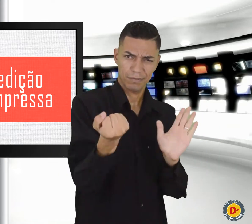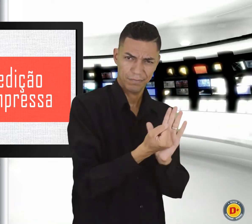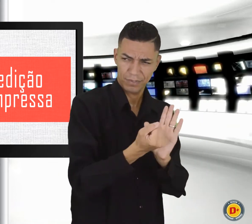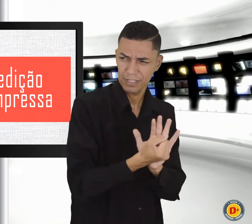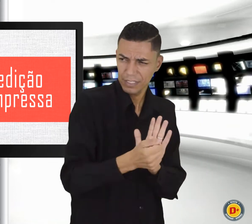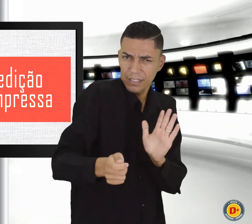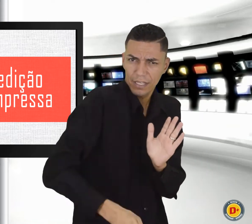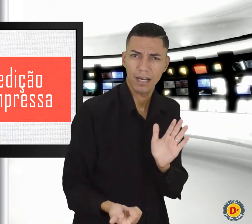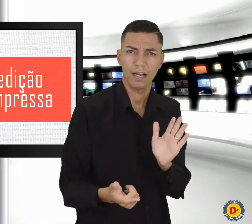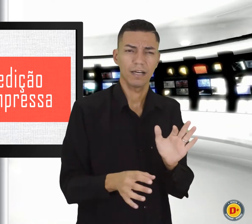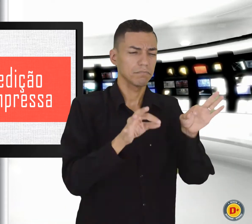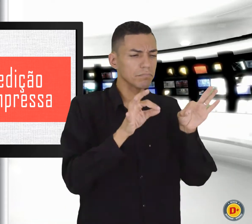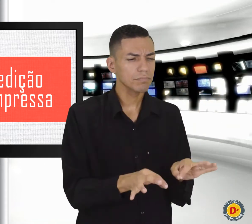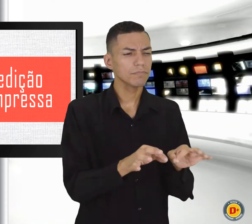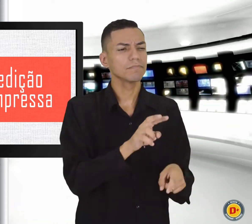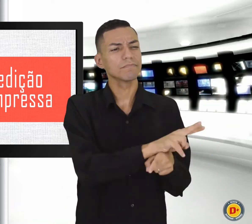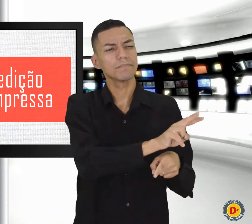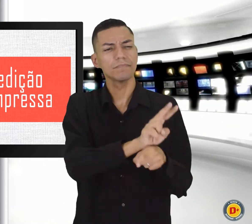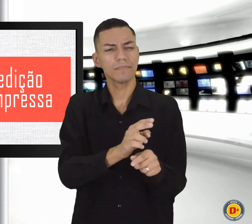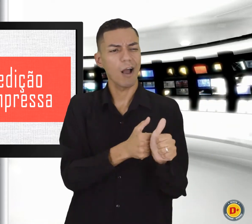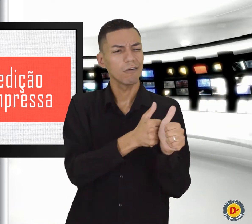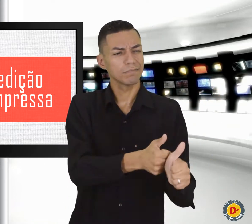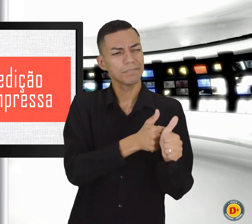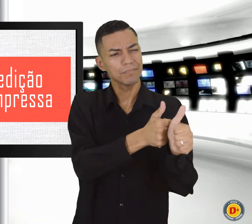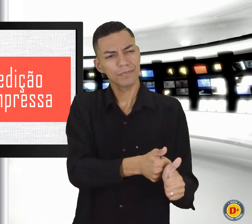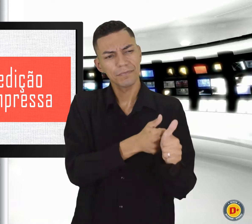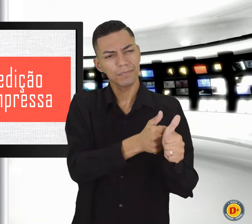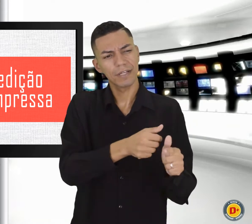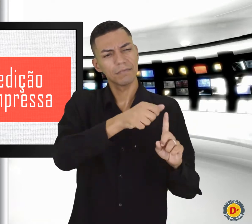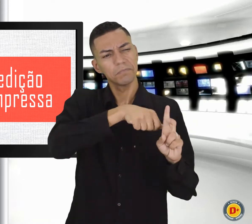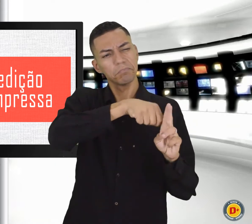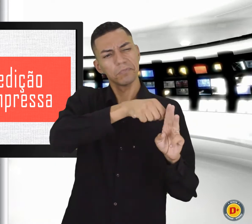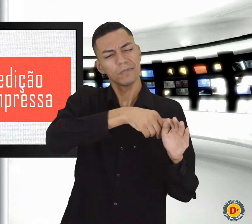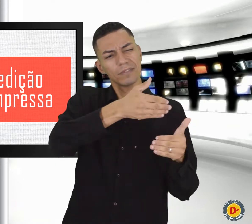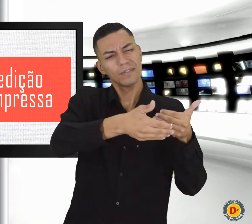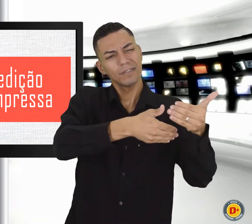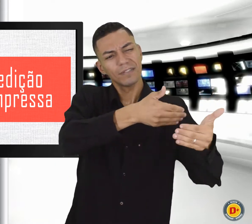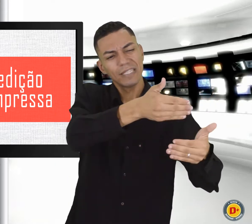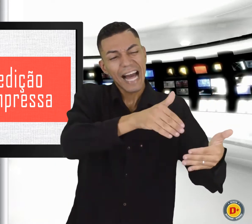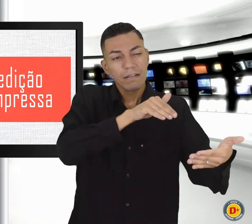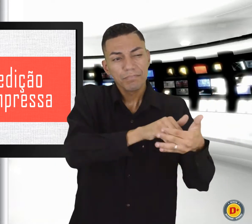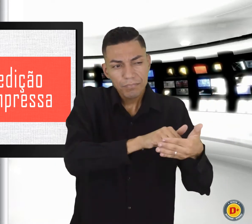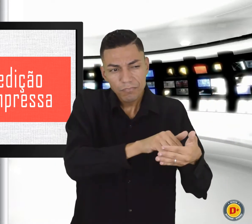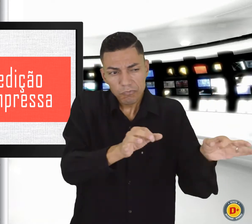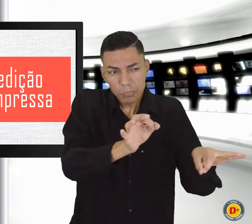trabalho, acompanhamento temporário e término da consultoria. Resumindo, enquanto